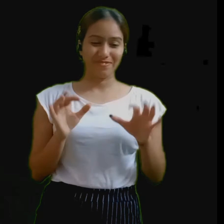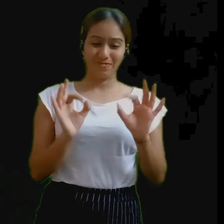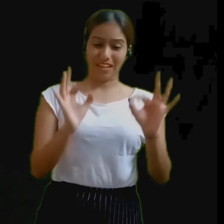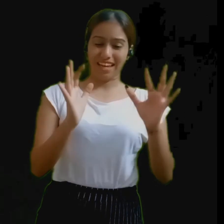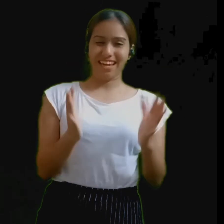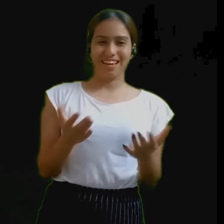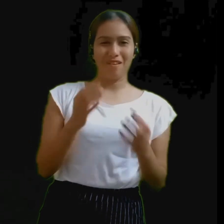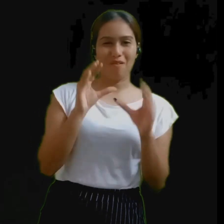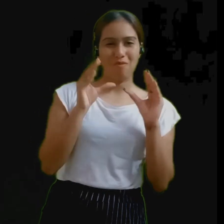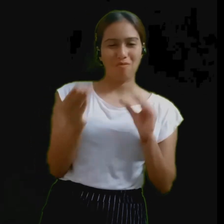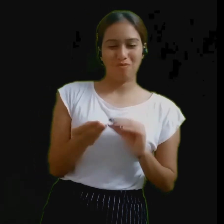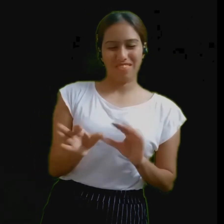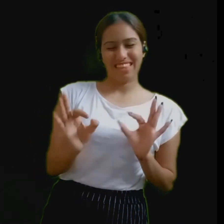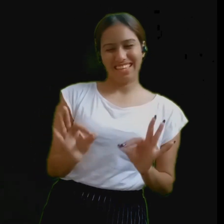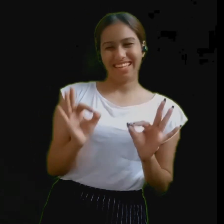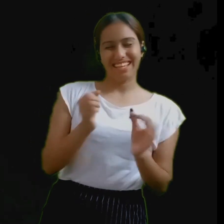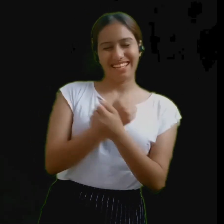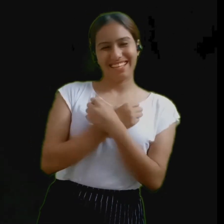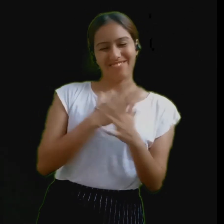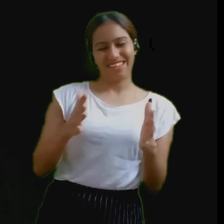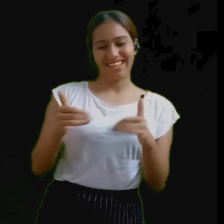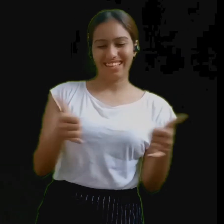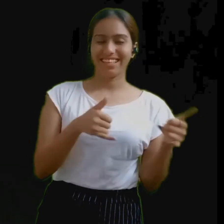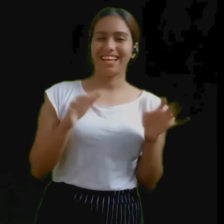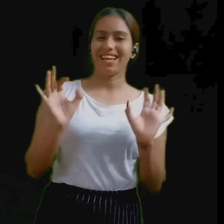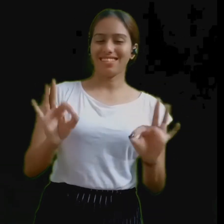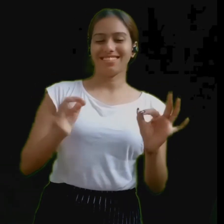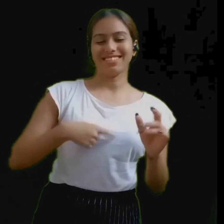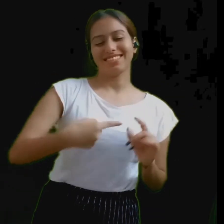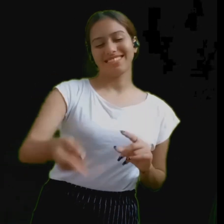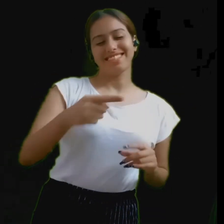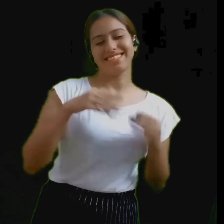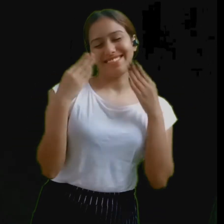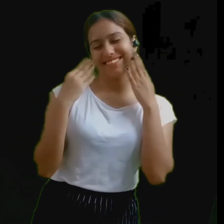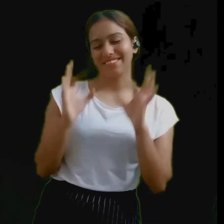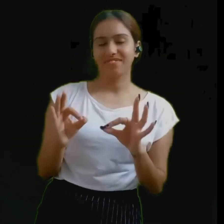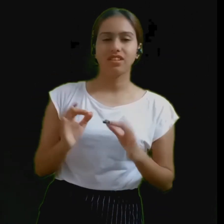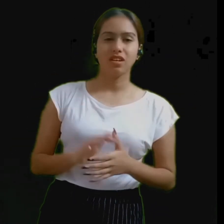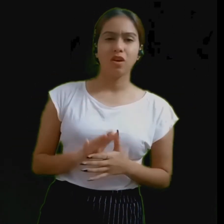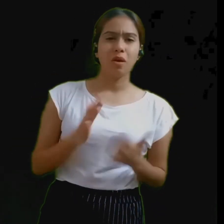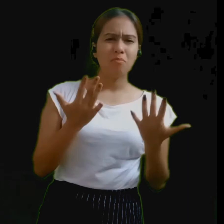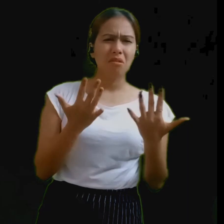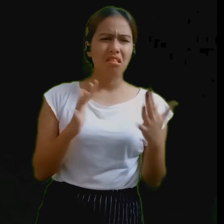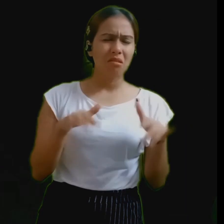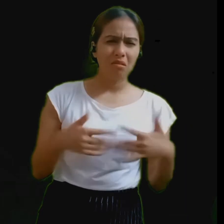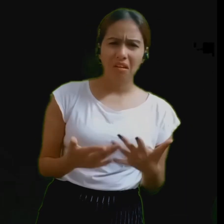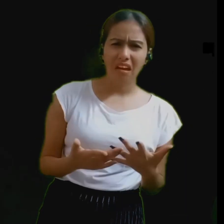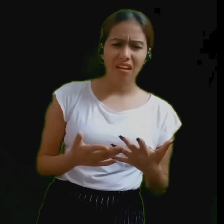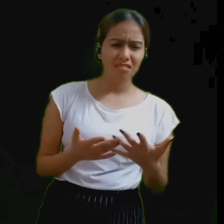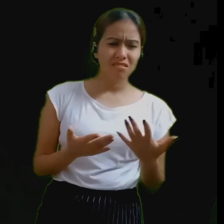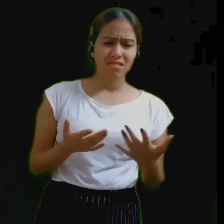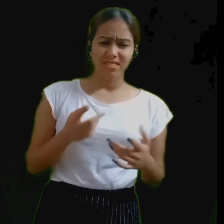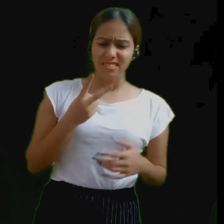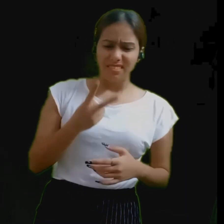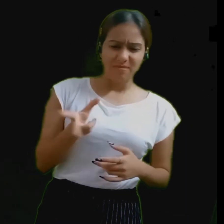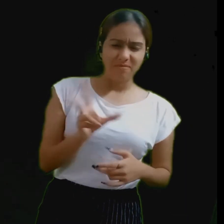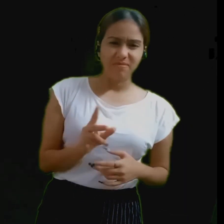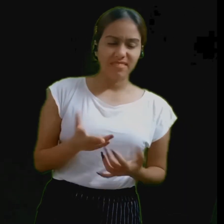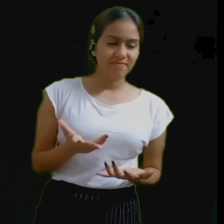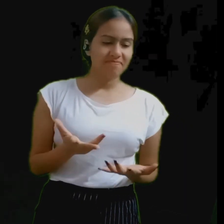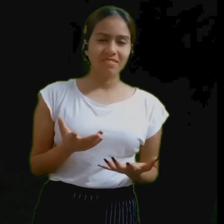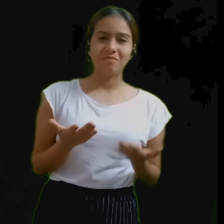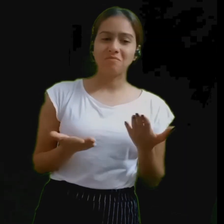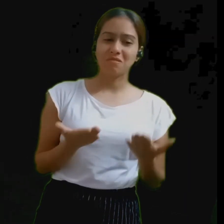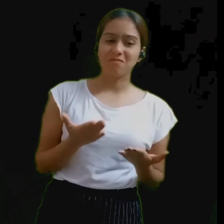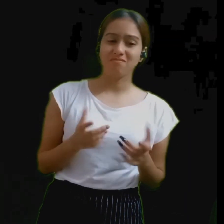रहा है। थोड़ी देर के बाद में ये चीज उन्हें भी इरिटेट करने लगी। उन्हें लगने लगा कि कहीं कोई खतरा ना हो जाए, इस डॉग के बार बार उछलने कूदने की